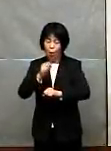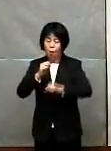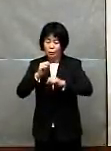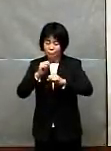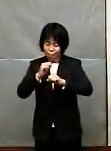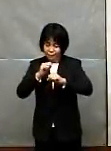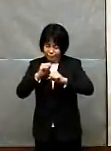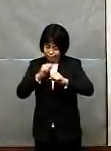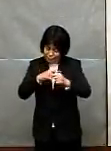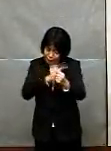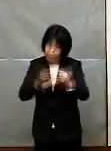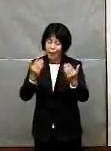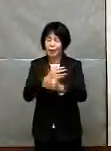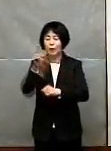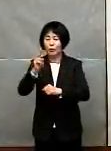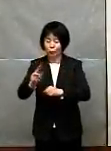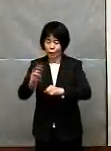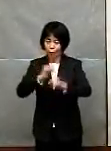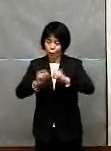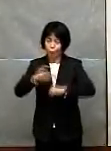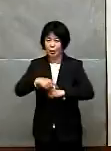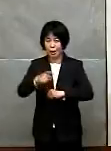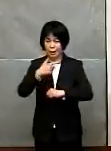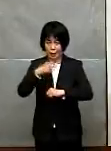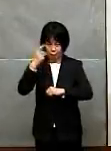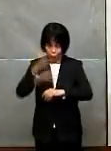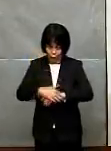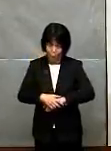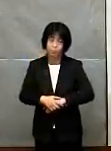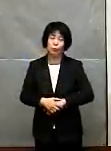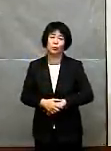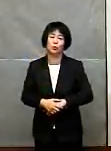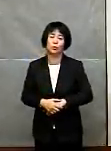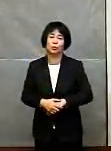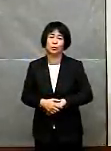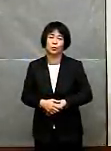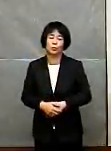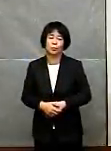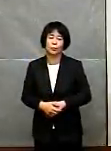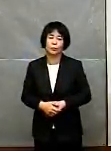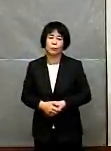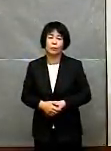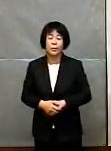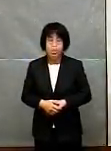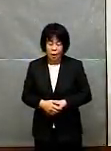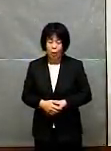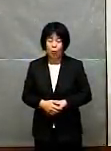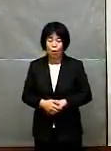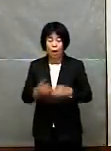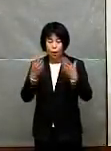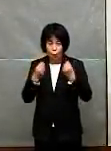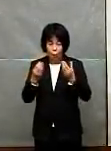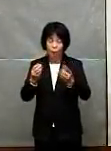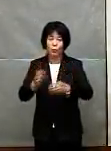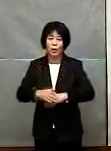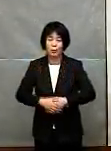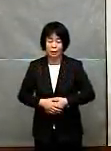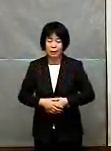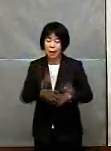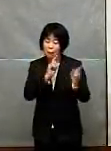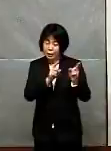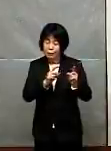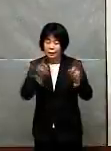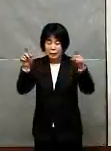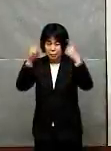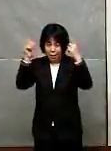ように今後とも取り組んでまいりたいと考えております。それでは恒例となりました祭りやイ